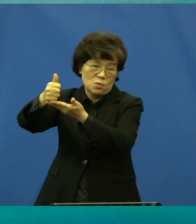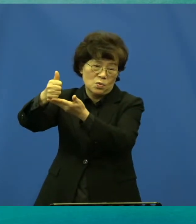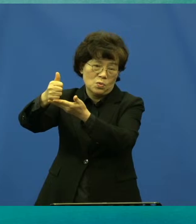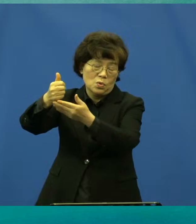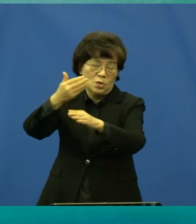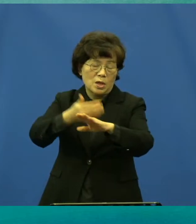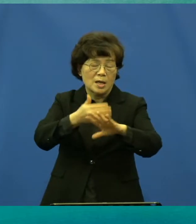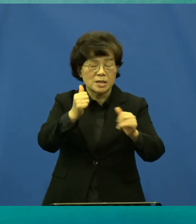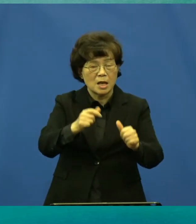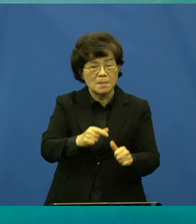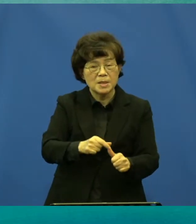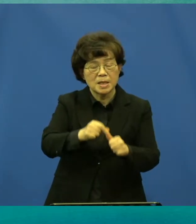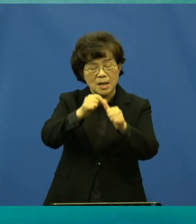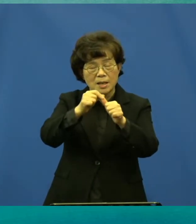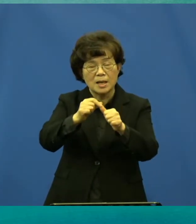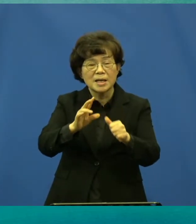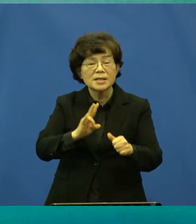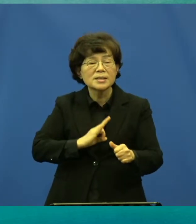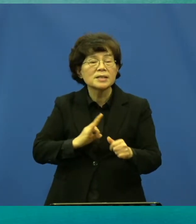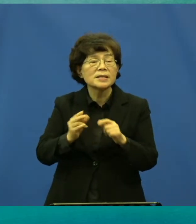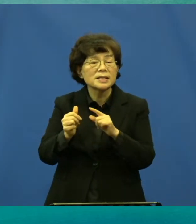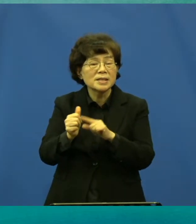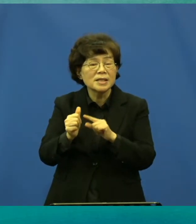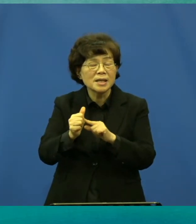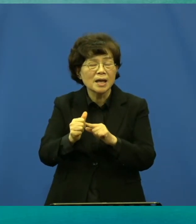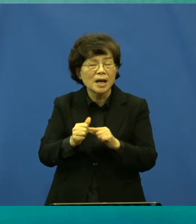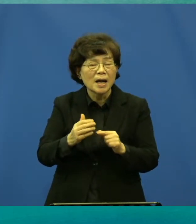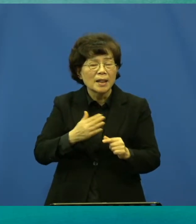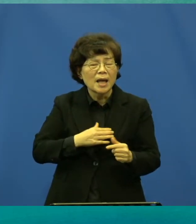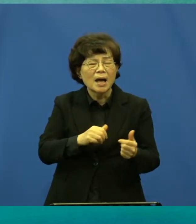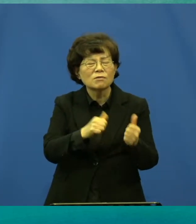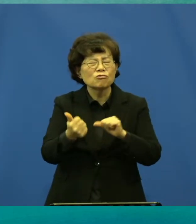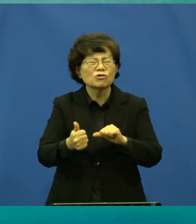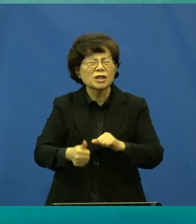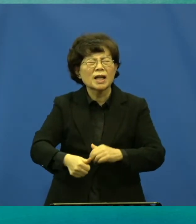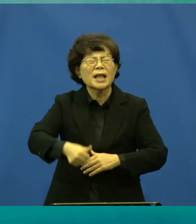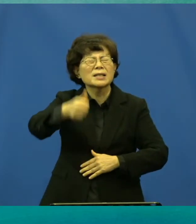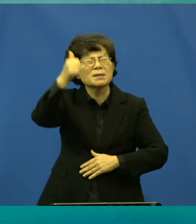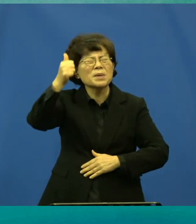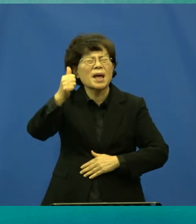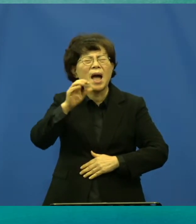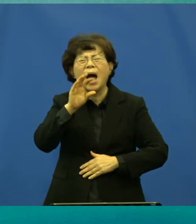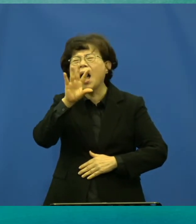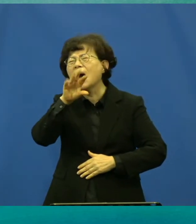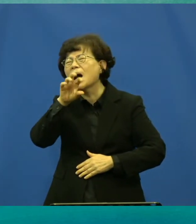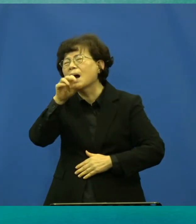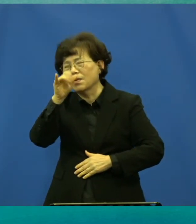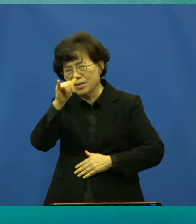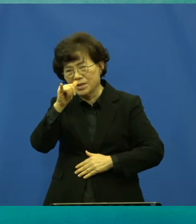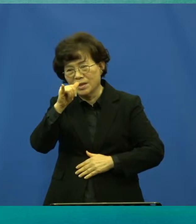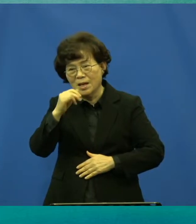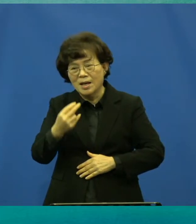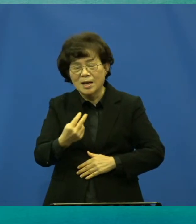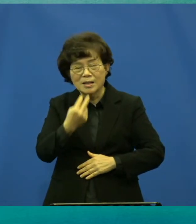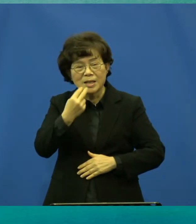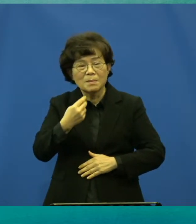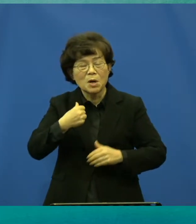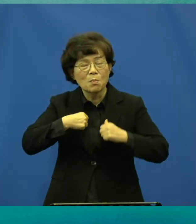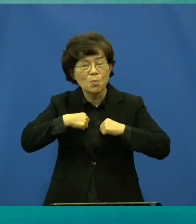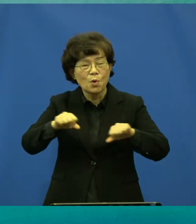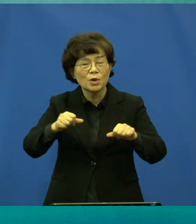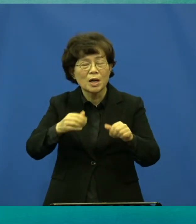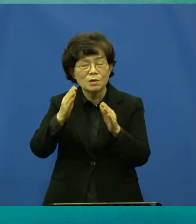사람을 살려내야 할 사람이 죽고 싶다는 거예요. 그는 생명을 포기할 준비를 늘 하고